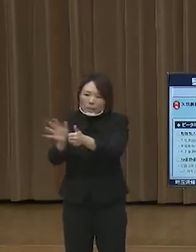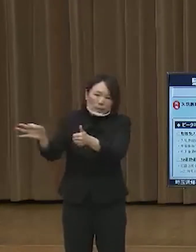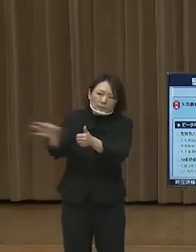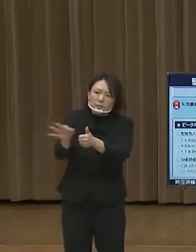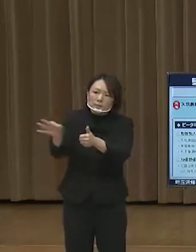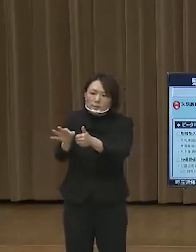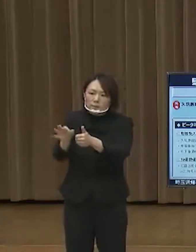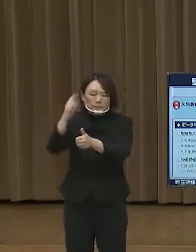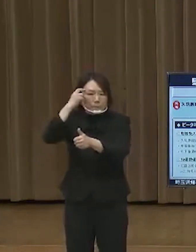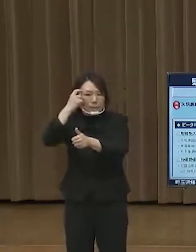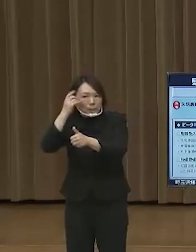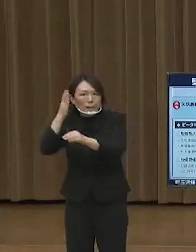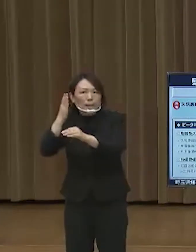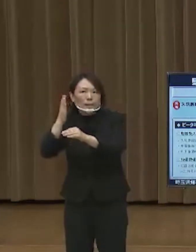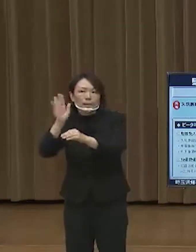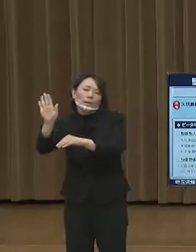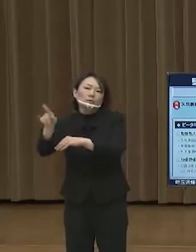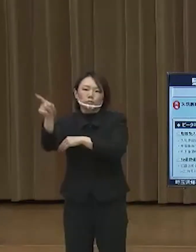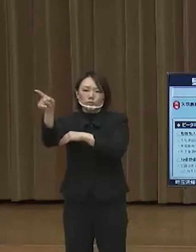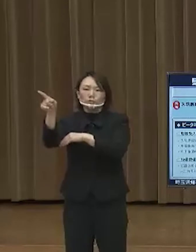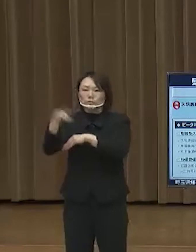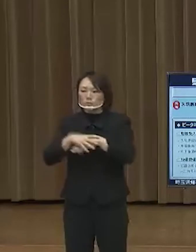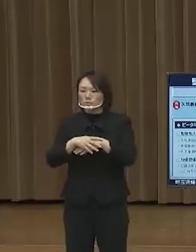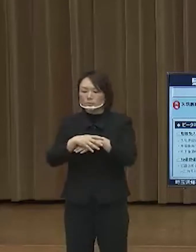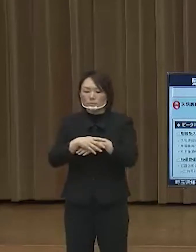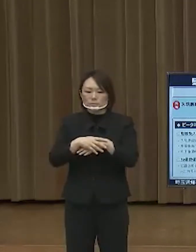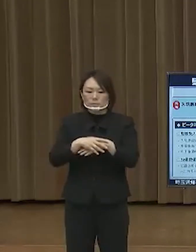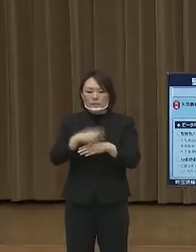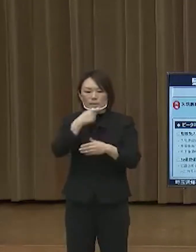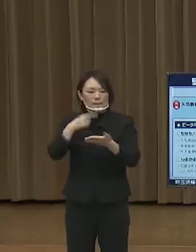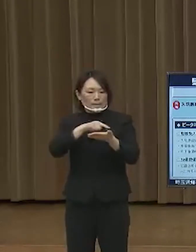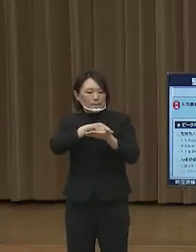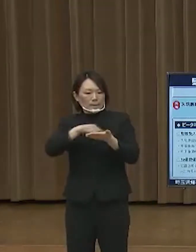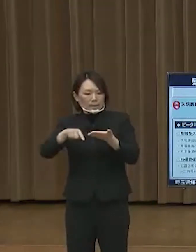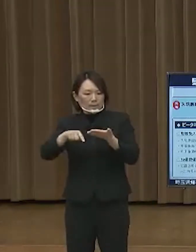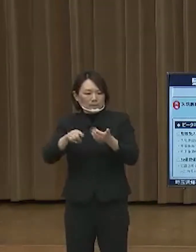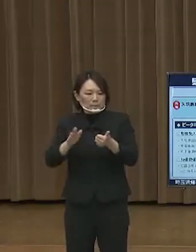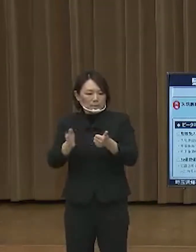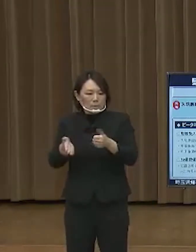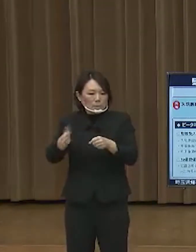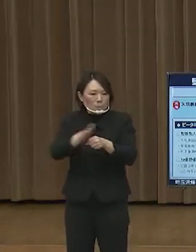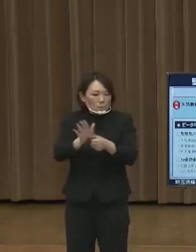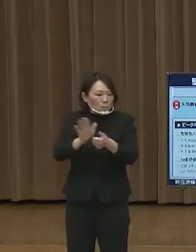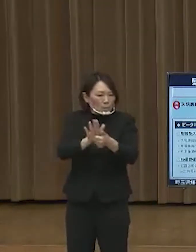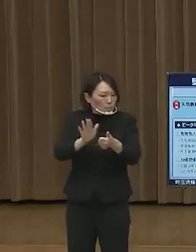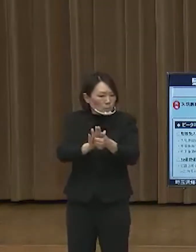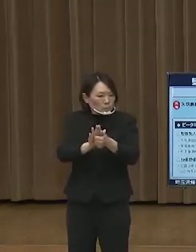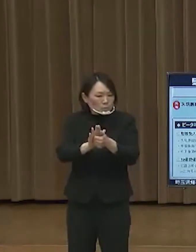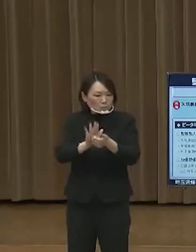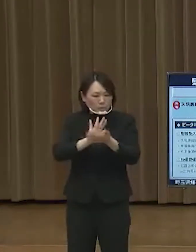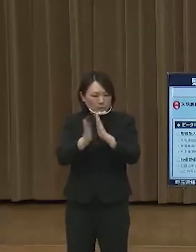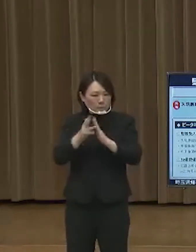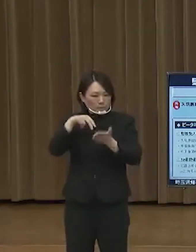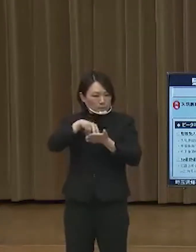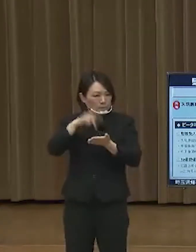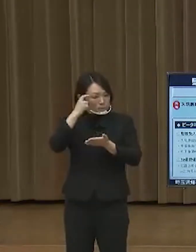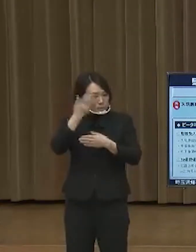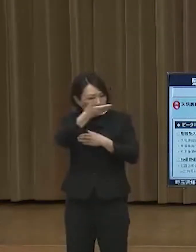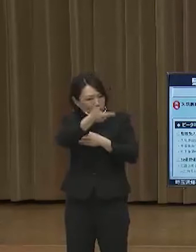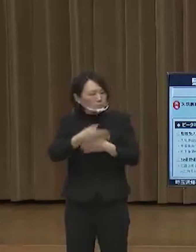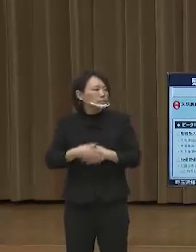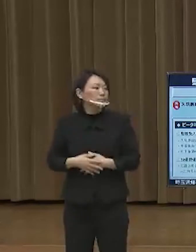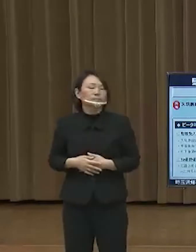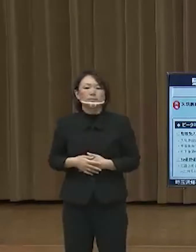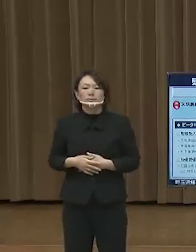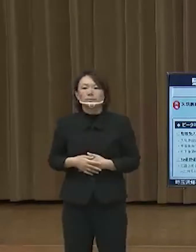う赤字保証の検討とかはあるんでしょうか。 私どもは4月からかな